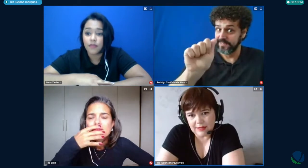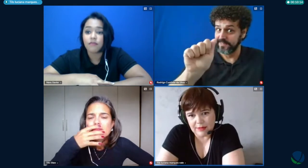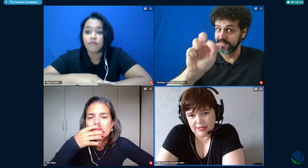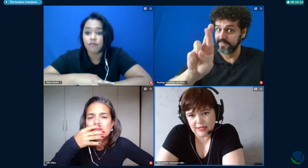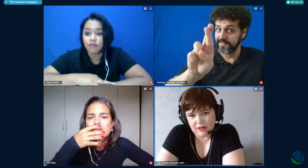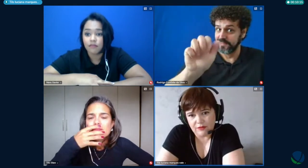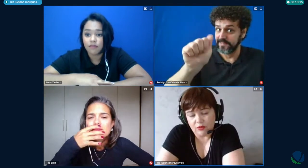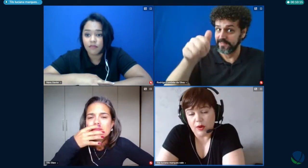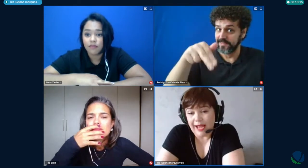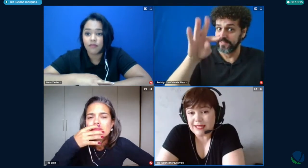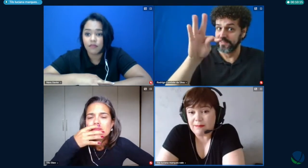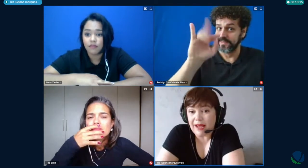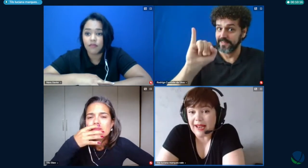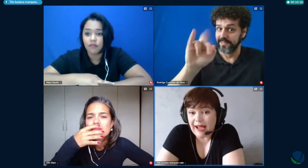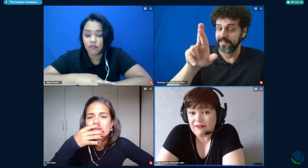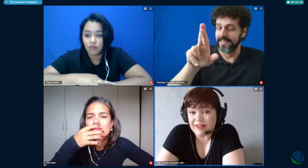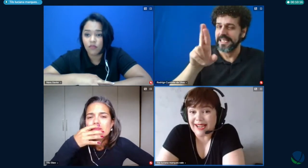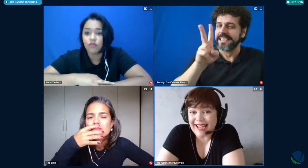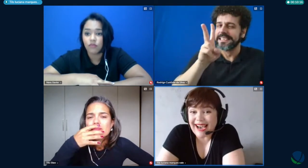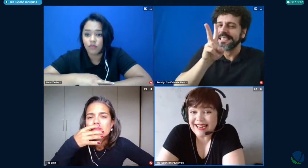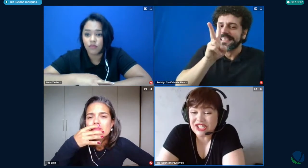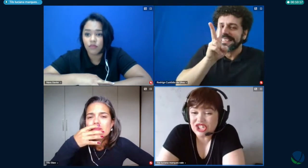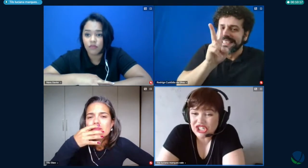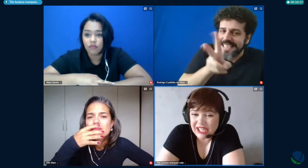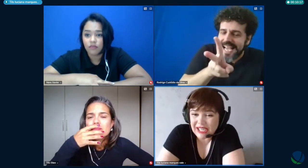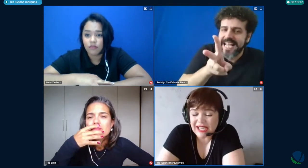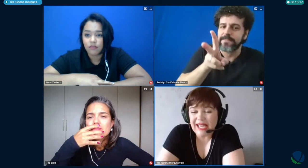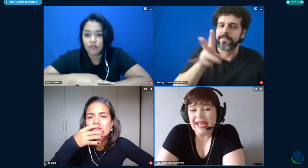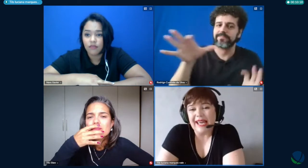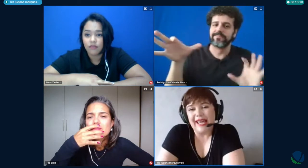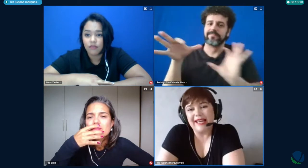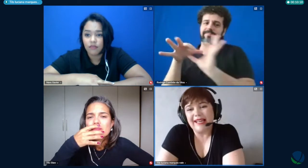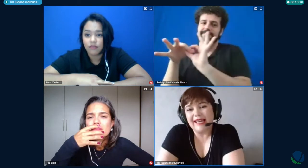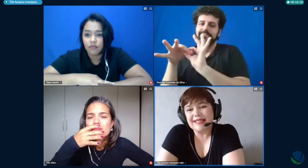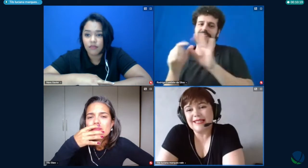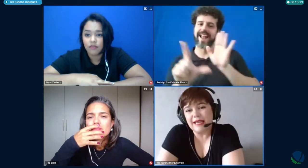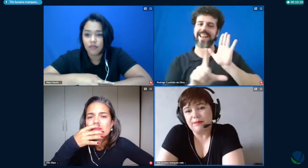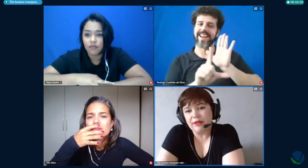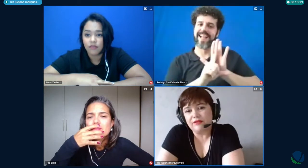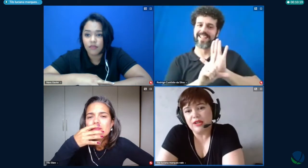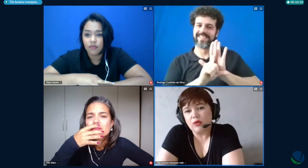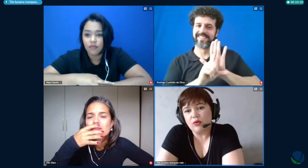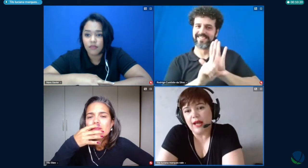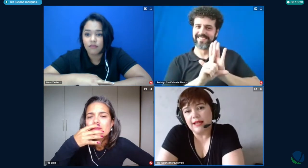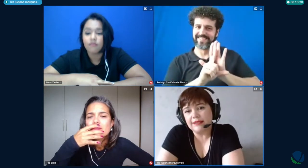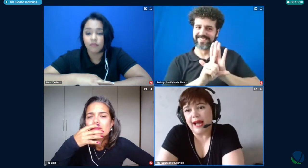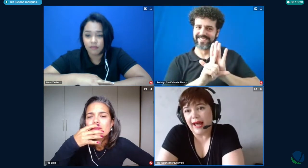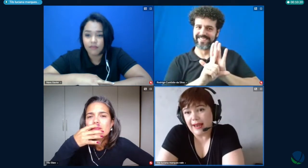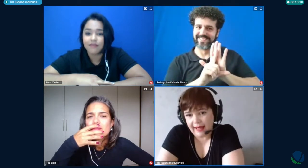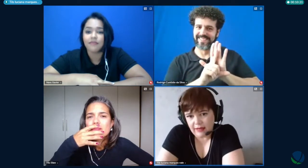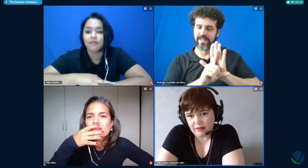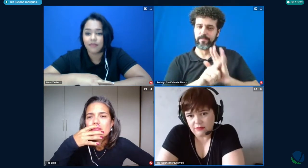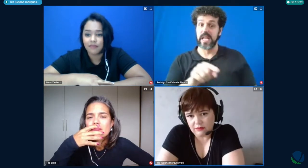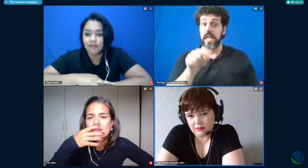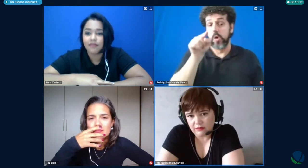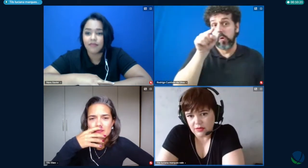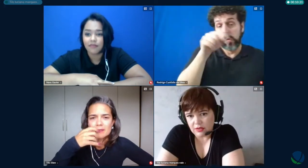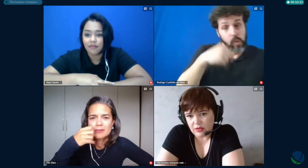frase em específico, essa palavra garantir, ela é sempre vinculada à